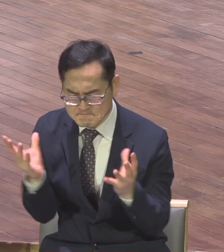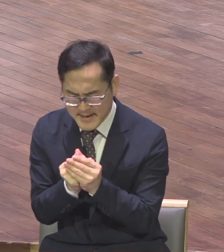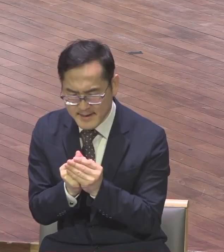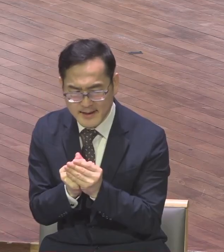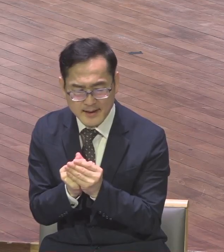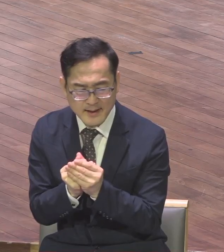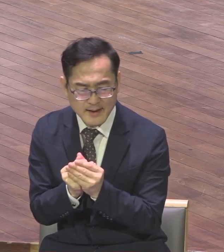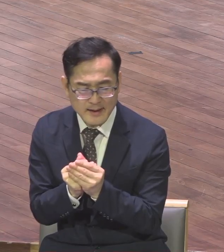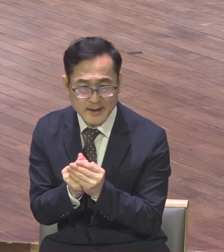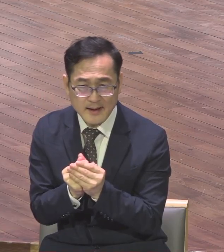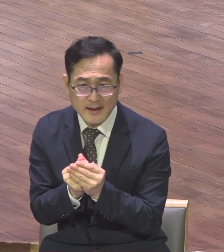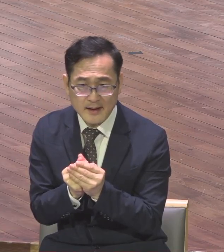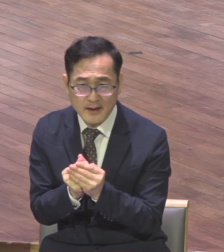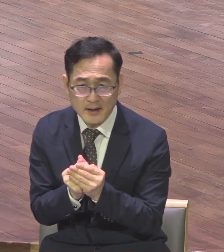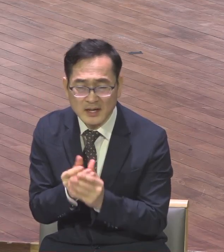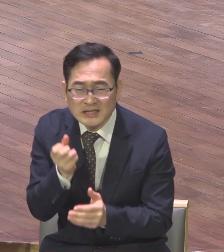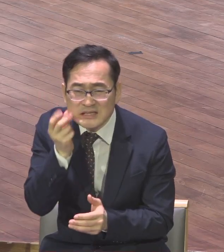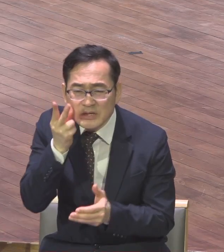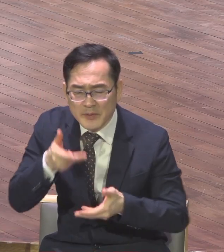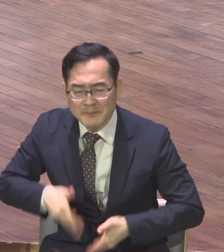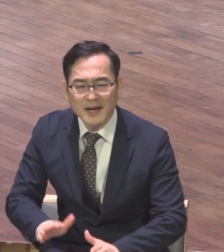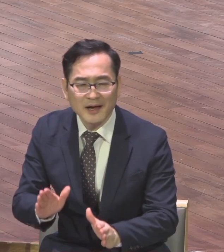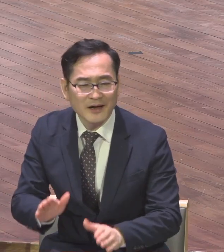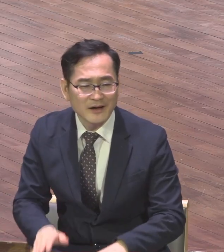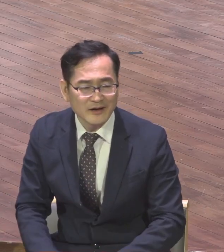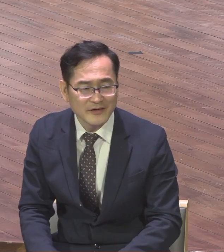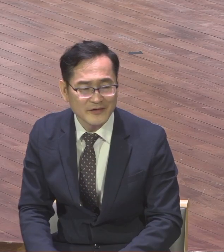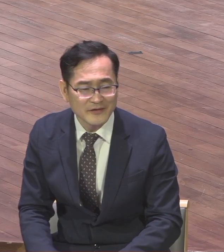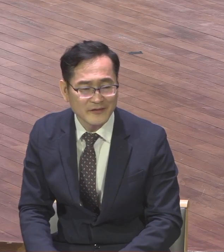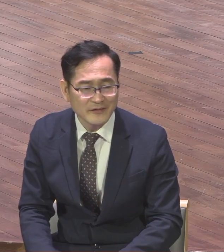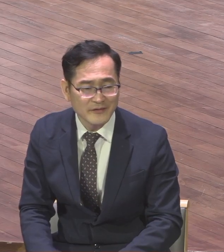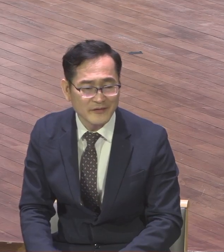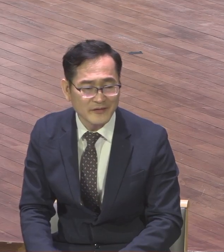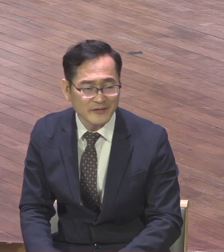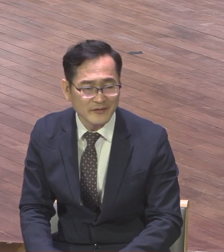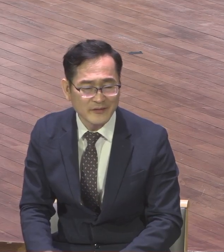속된 표현하면 7푼이 8푼이